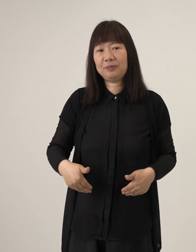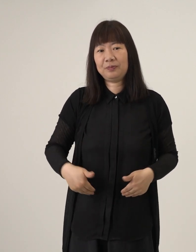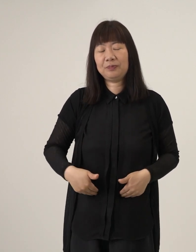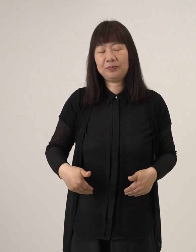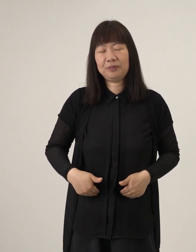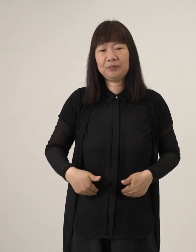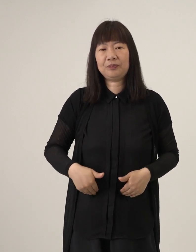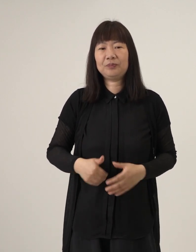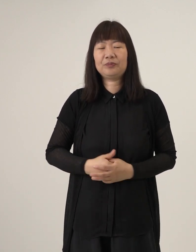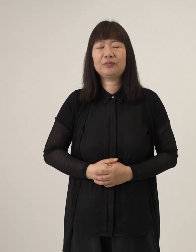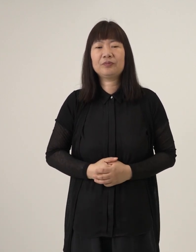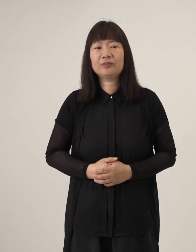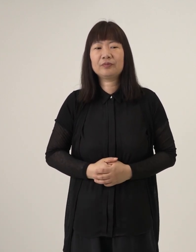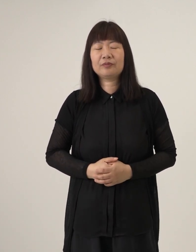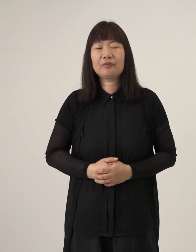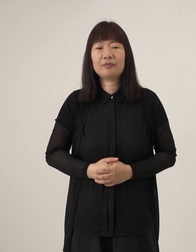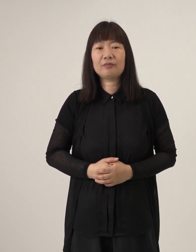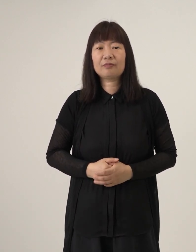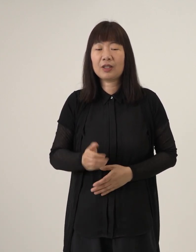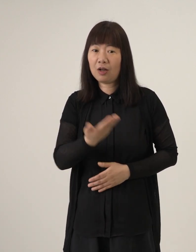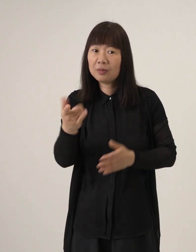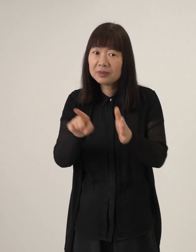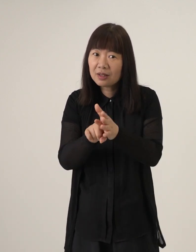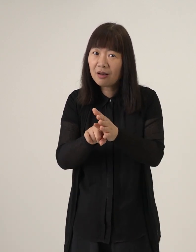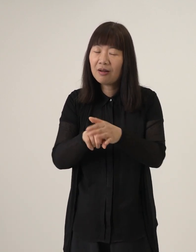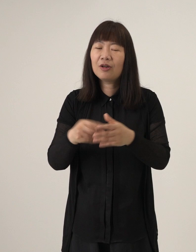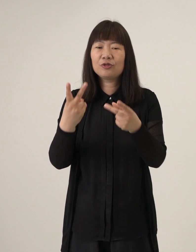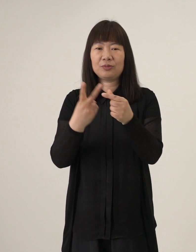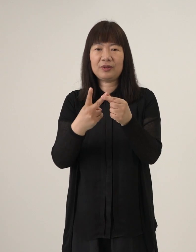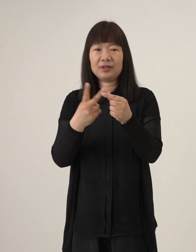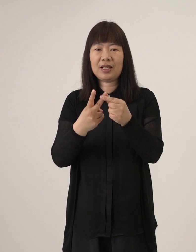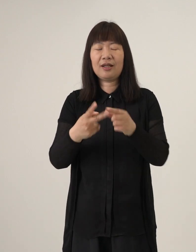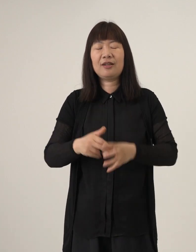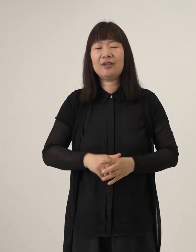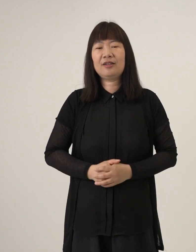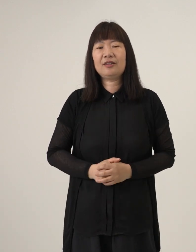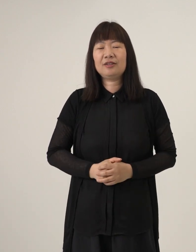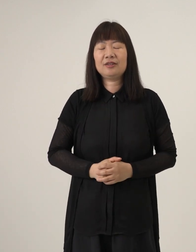주권의식의 눈을 열어야 됩니다. 믿습니까? 두 번째.